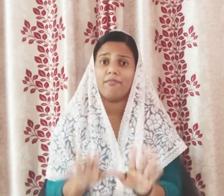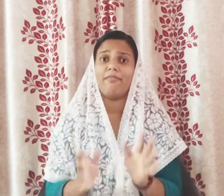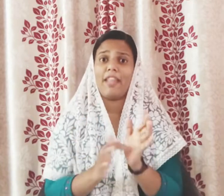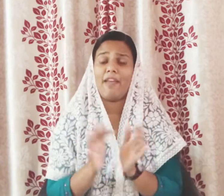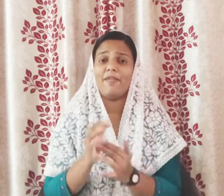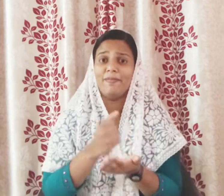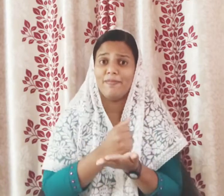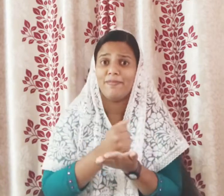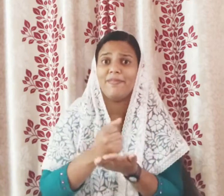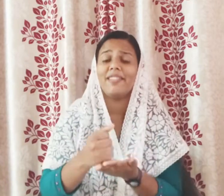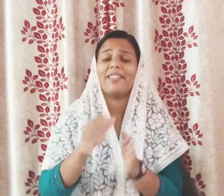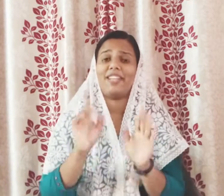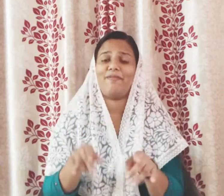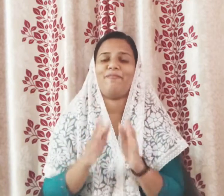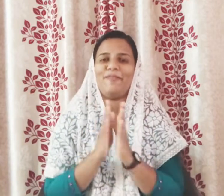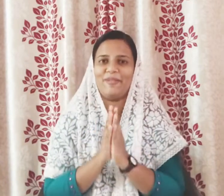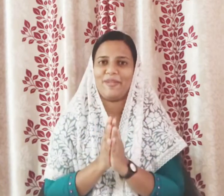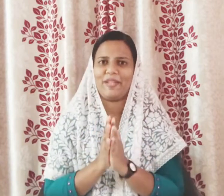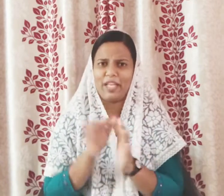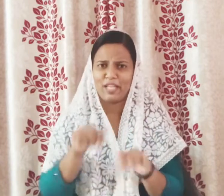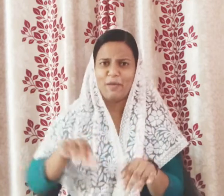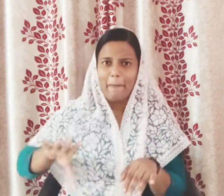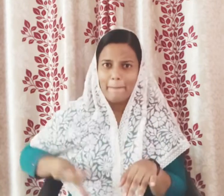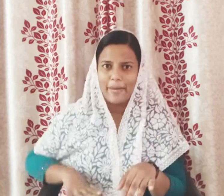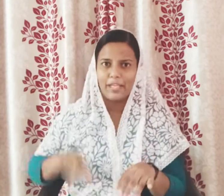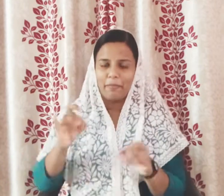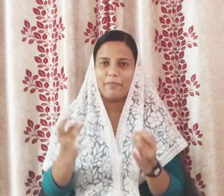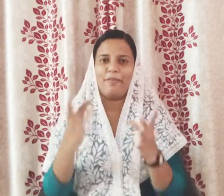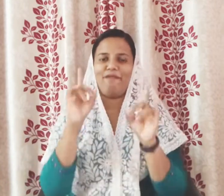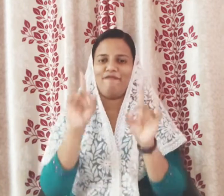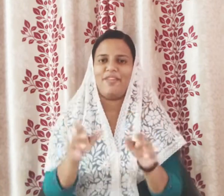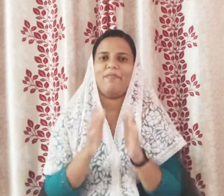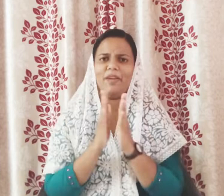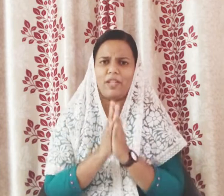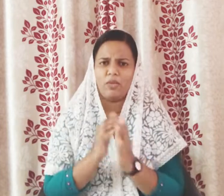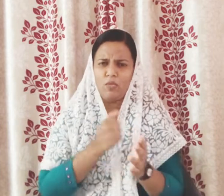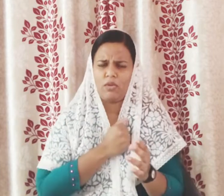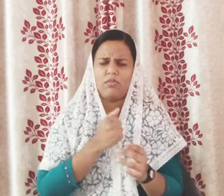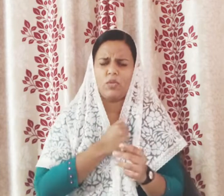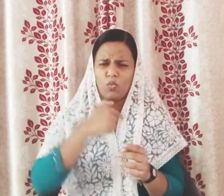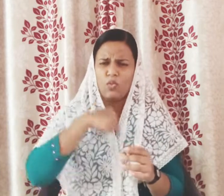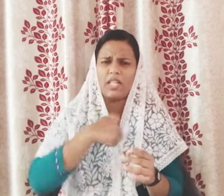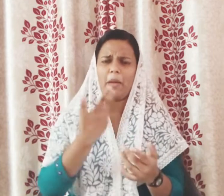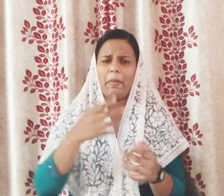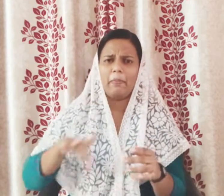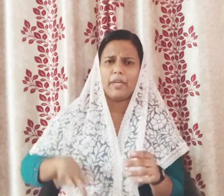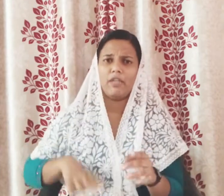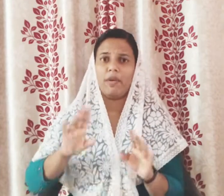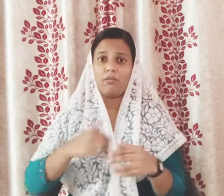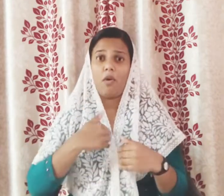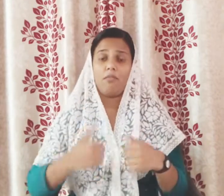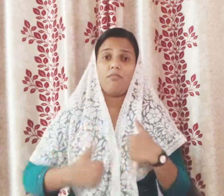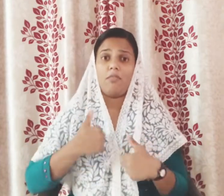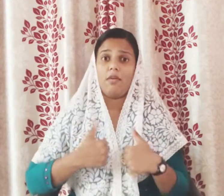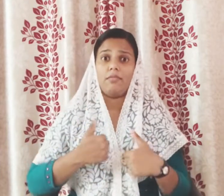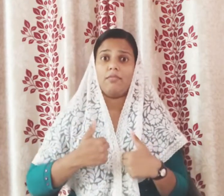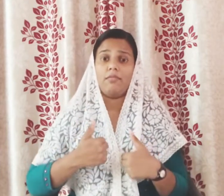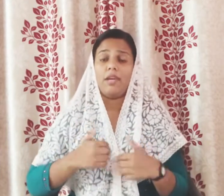മാറ്റിയെടുക്കുവാൻ കർത്താവ് നിങ്ങളെ സഹായിക്കട്ടെ. ഇന്ന് പകൽക്കാലം ശോധനയുടെ പകൽക്കാലമായിരിക്കണം. നമ്മളെ തന്നെ ശോധന, നമ്മൾ പ്രസംഗിക്കുന്ന ഉപദേശിയെ അങ്ങ് ശോധന